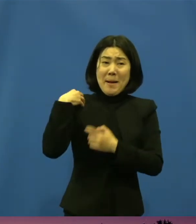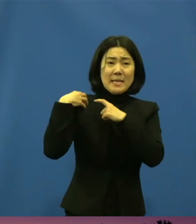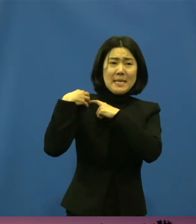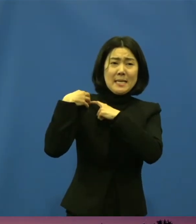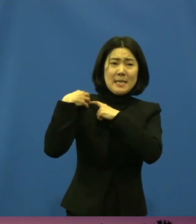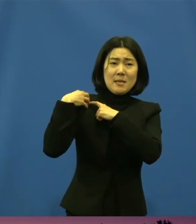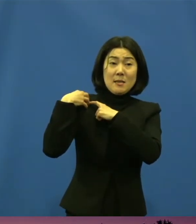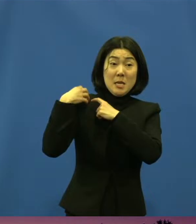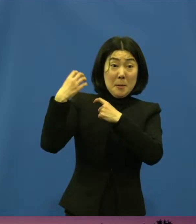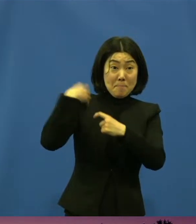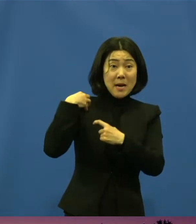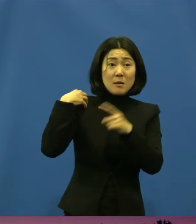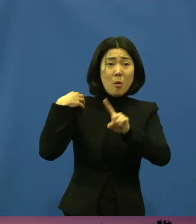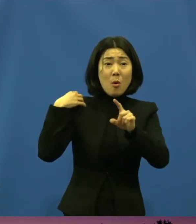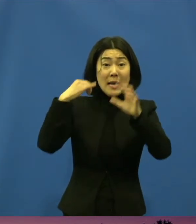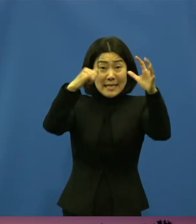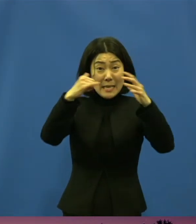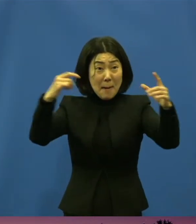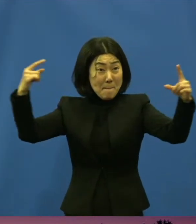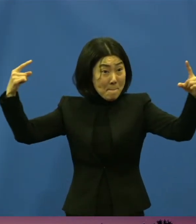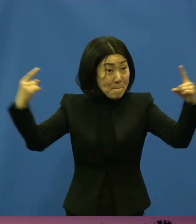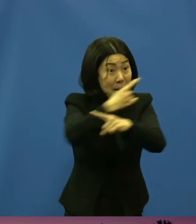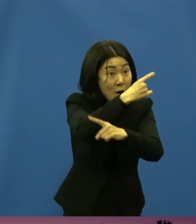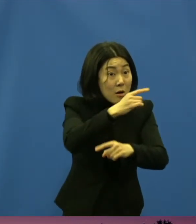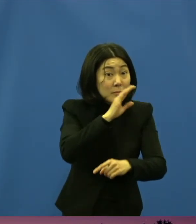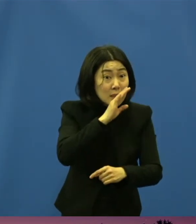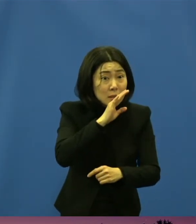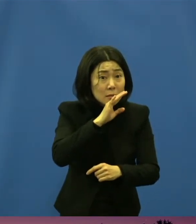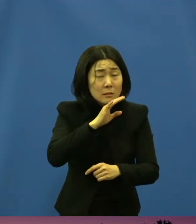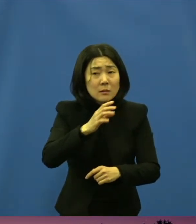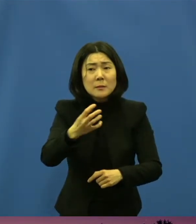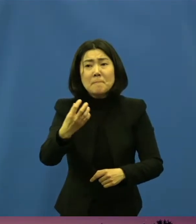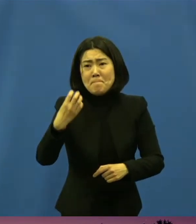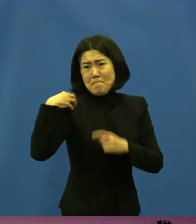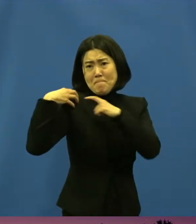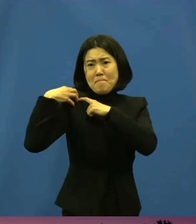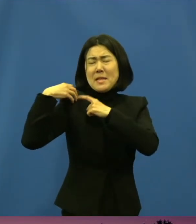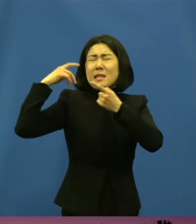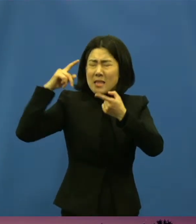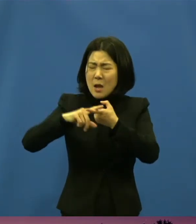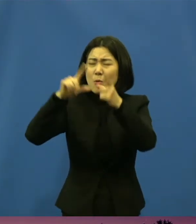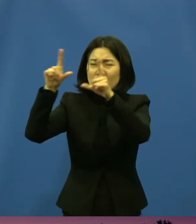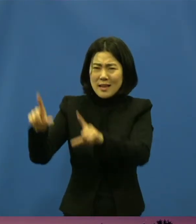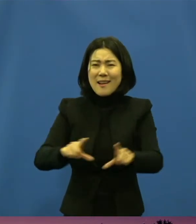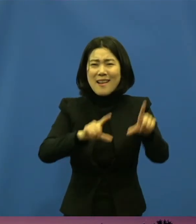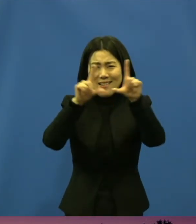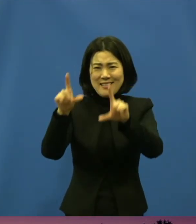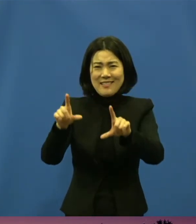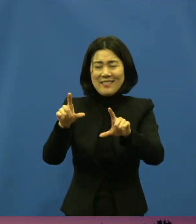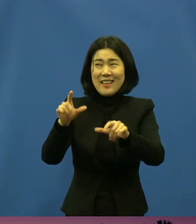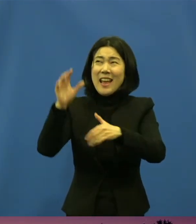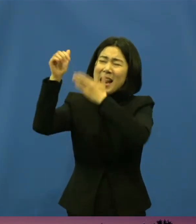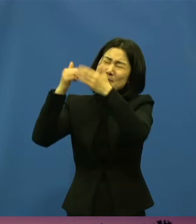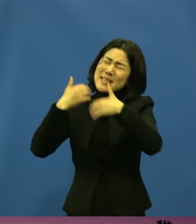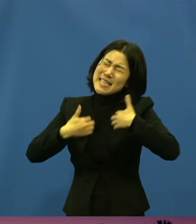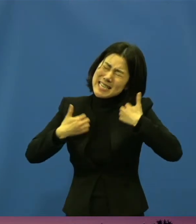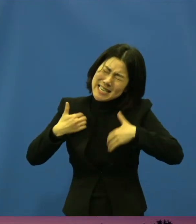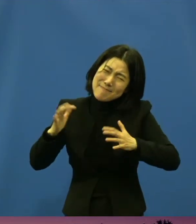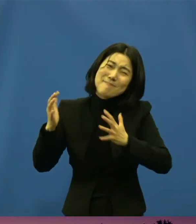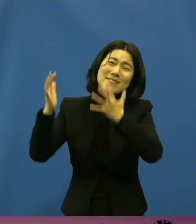하나님을 기쁘시게 하는 뜻을 우리의 구하고 그것을 붙잡고 그 일을 행하는 여러분들이